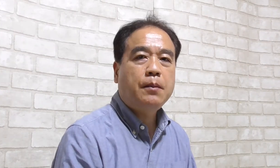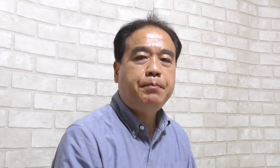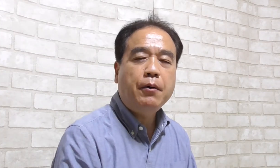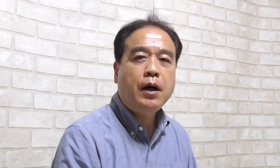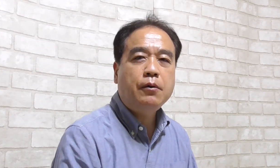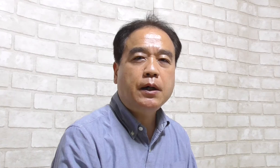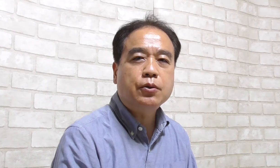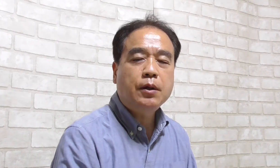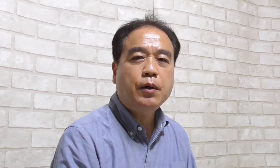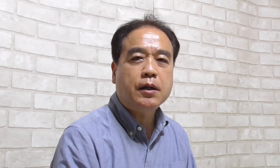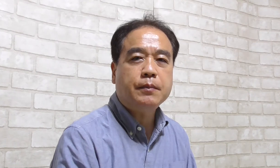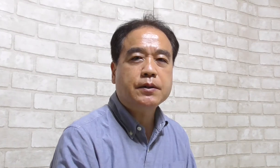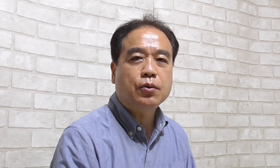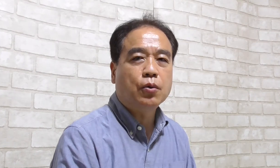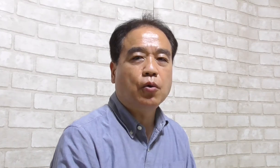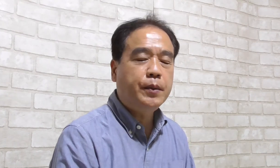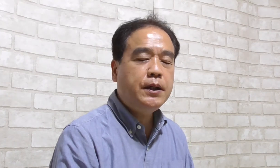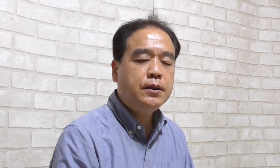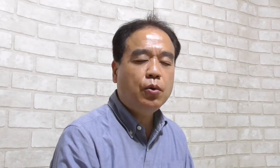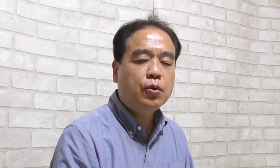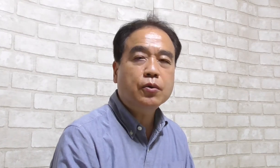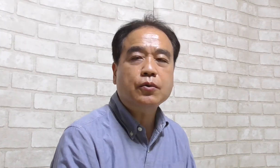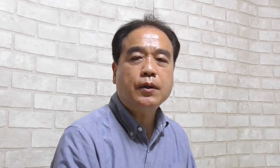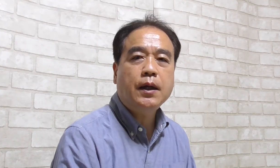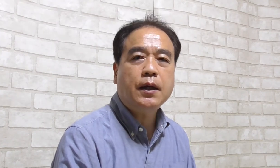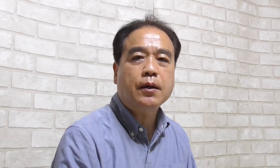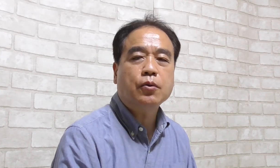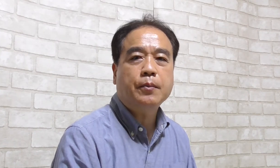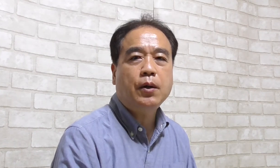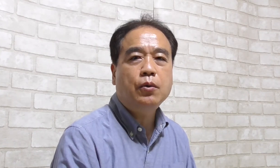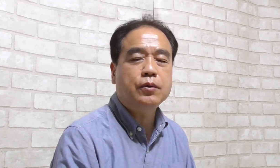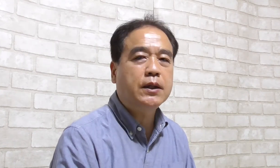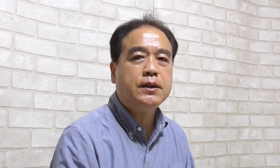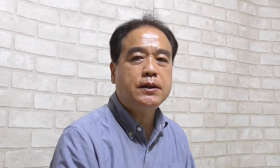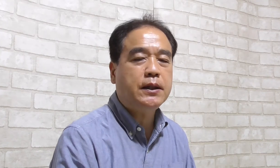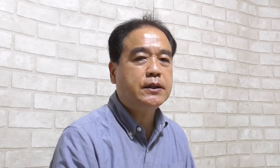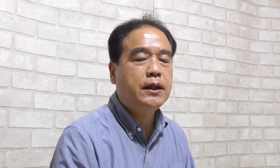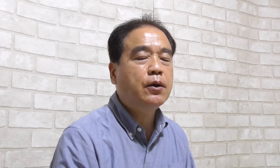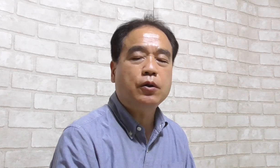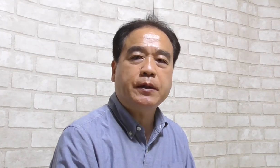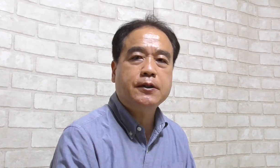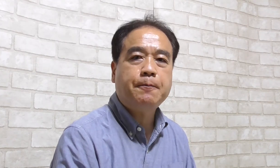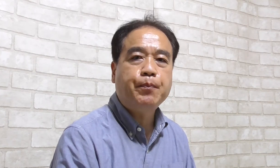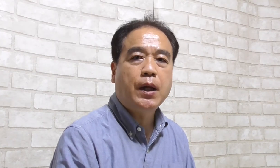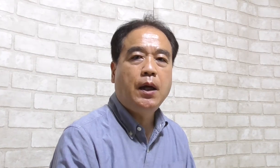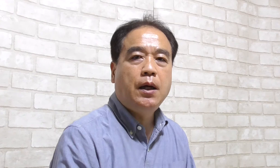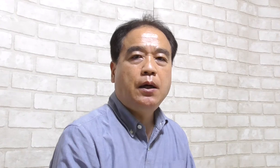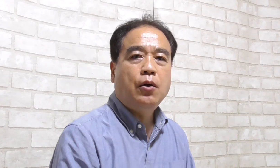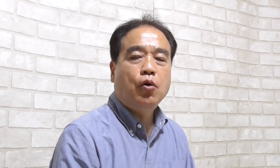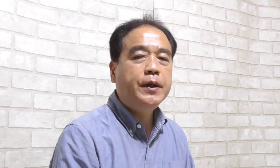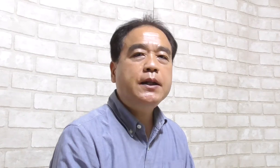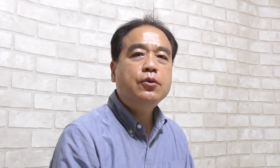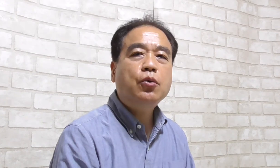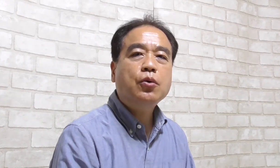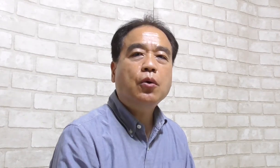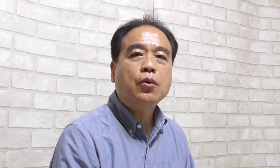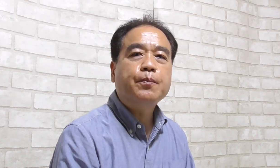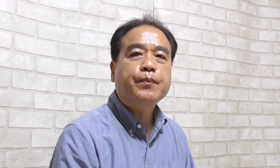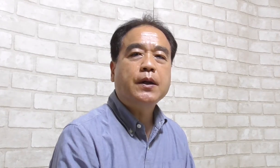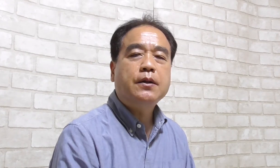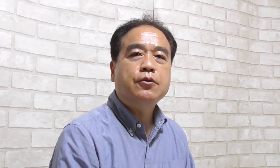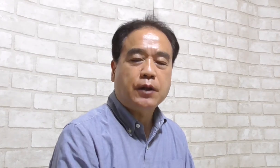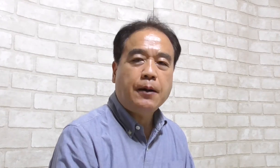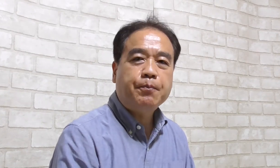強力なパワーワードでもあります、このおめでとうというね、言葉を歌にしております。おめでとう